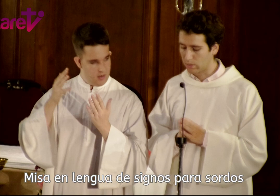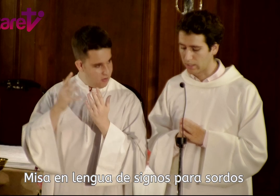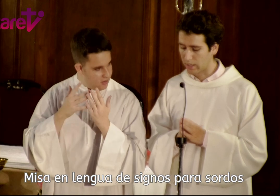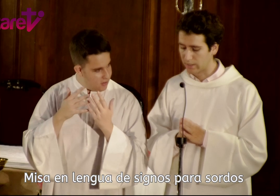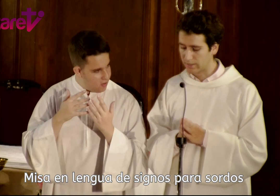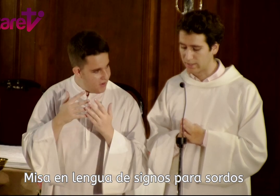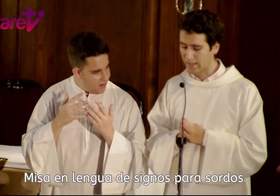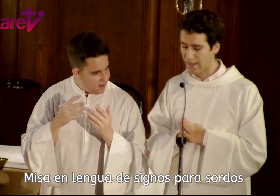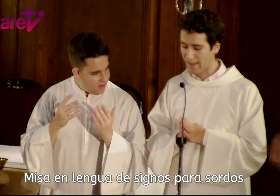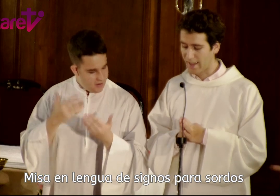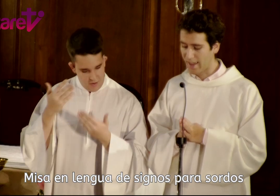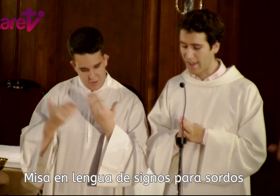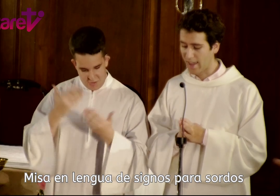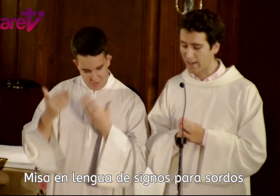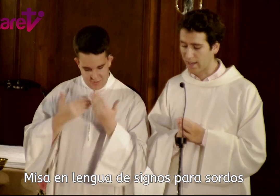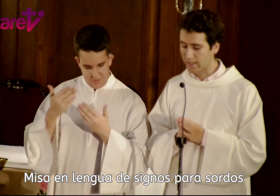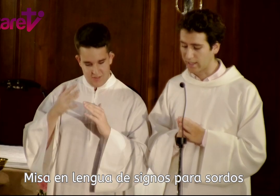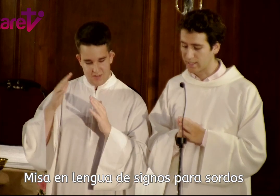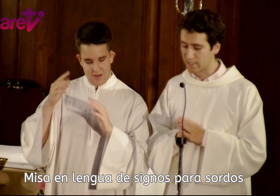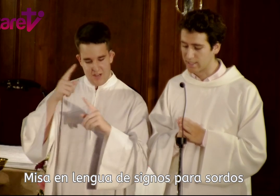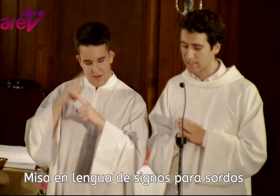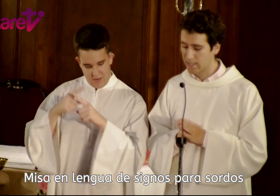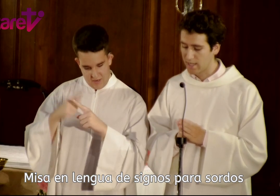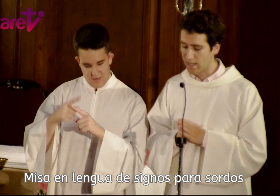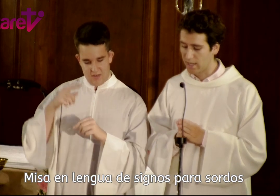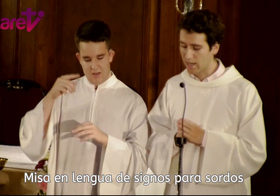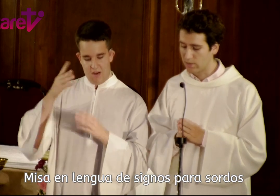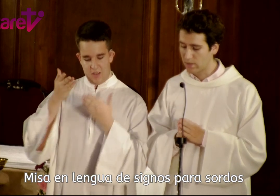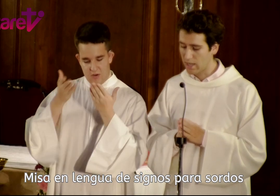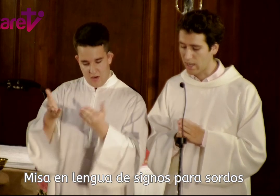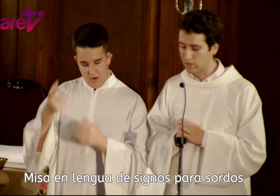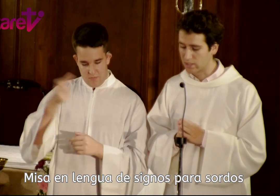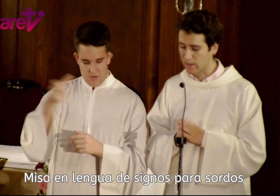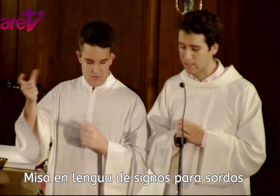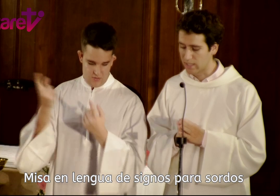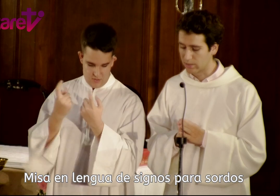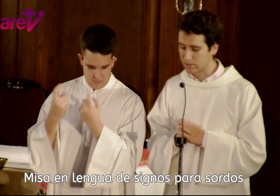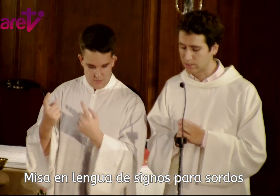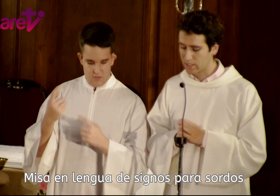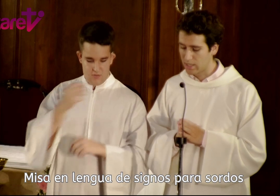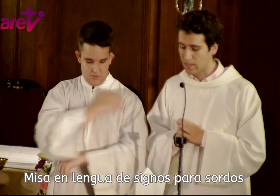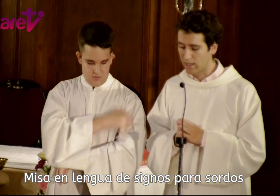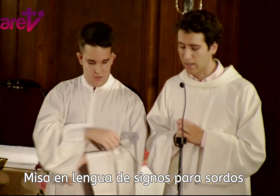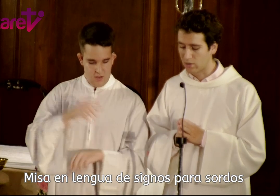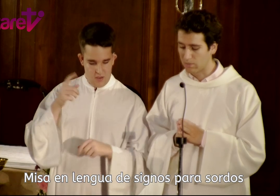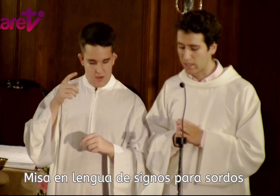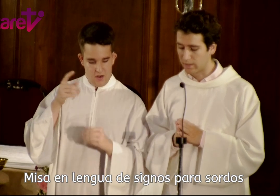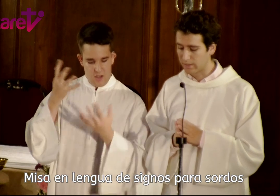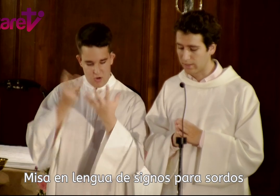liturgia, en la catequesis, en la ayuda a los necesitados, en la economía, en